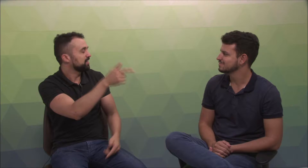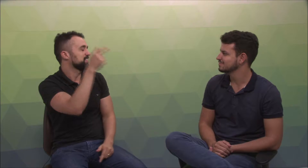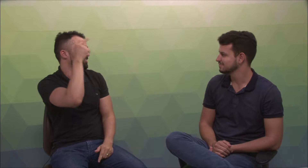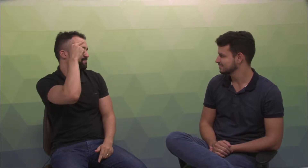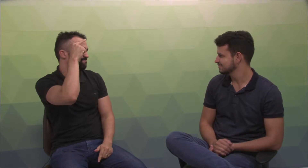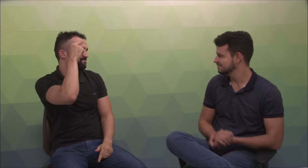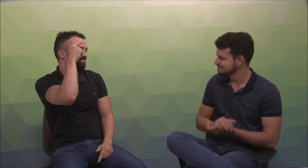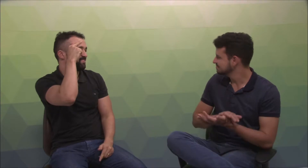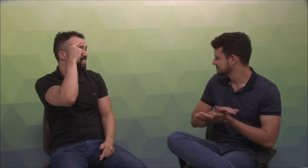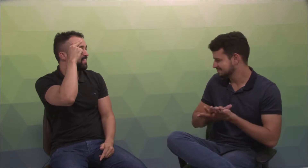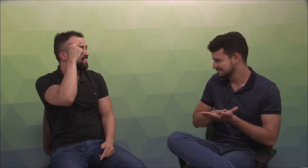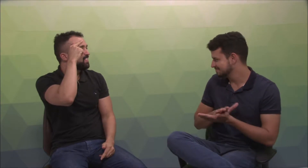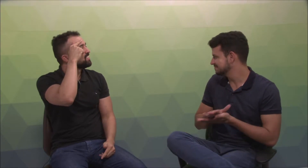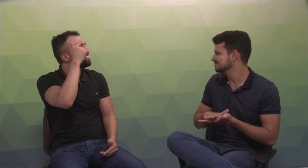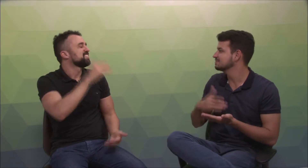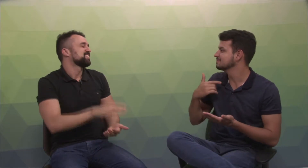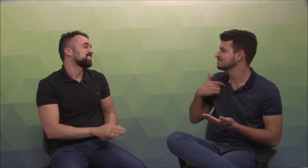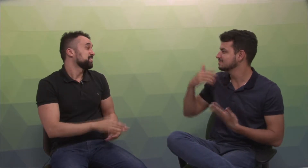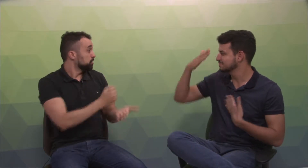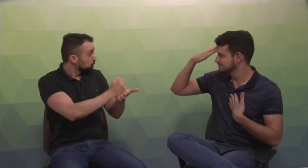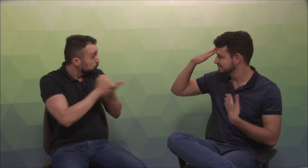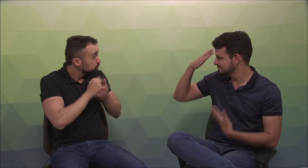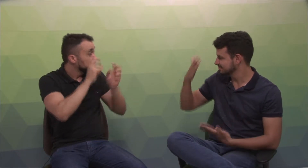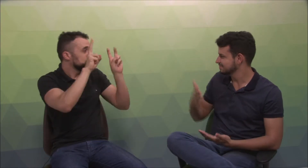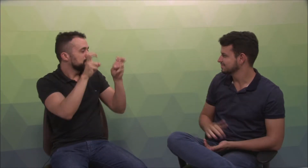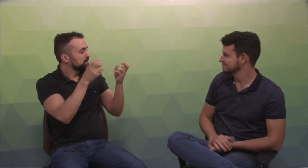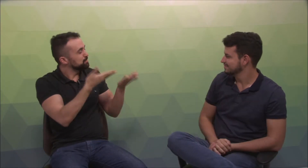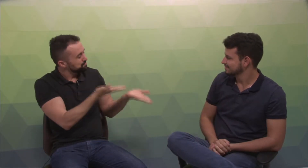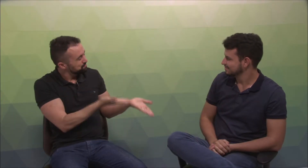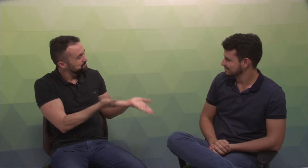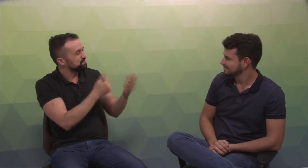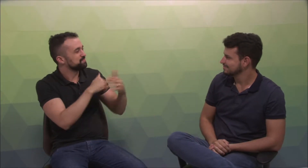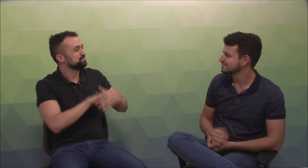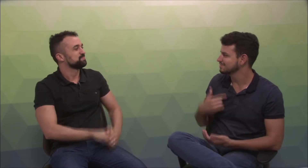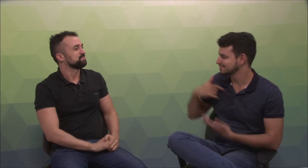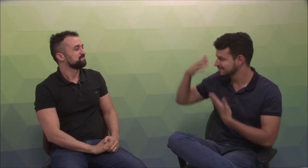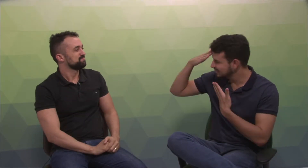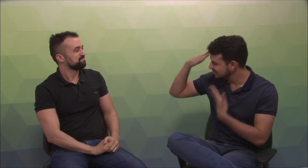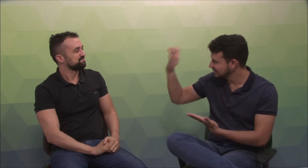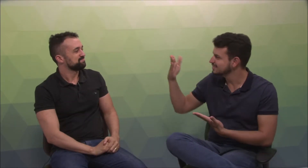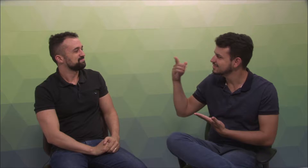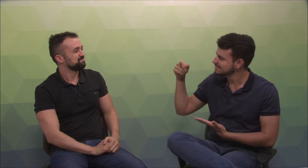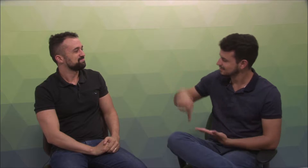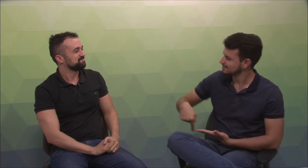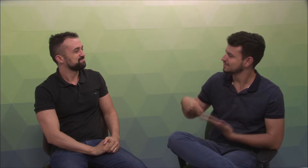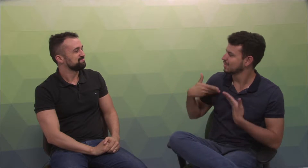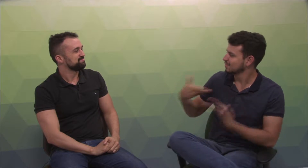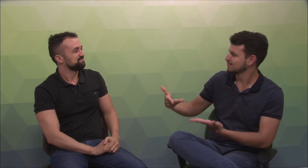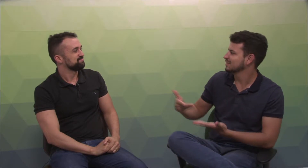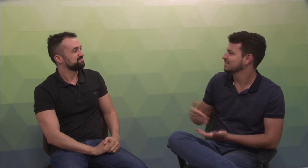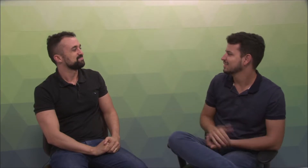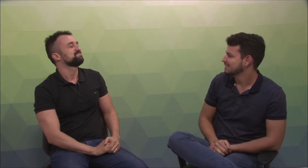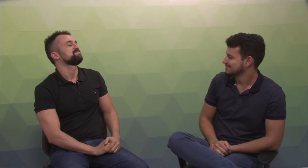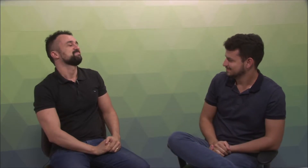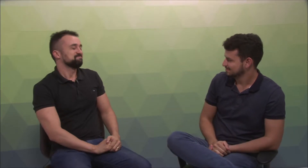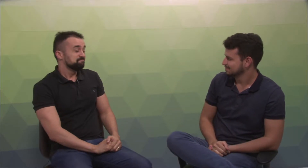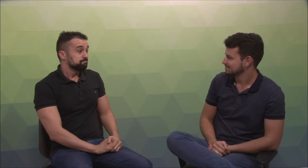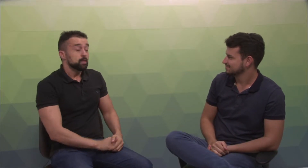Gabriel, seja bem-vindo e muito obrigado por contribuir com esse tema. Eu que agradeço o convite.